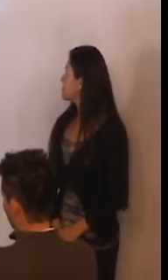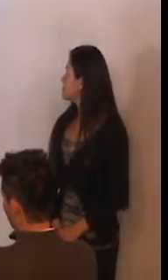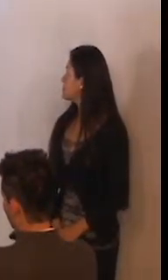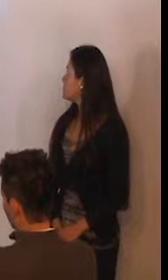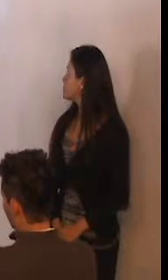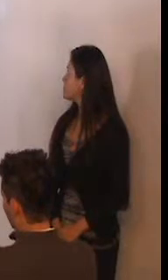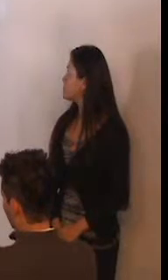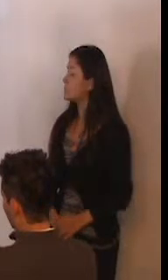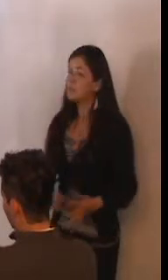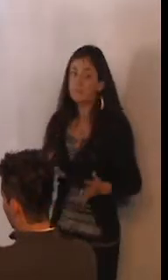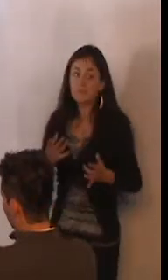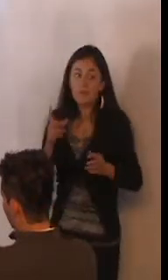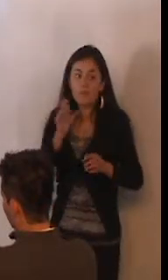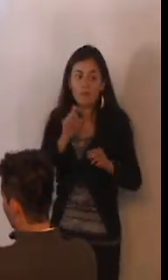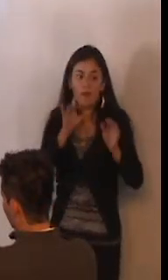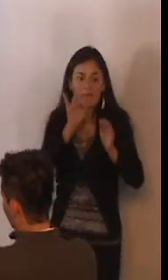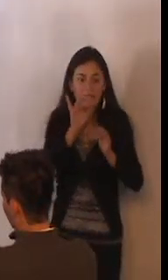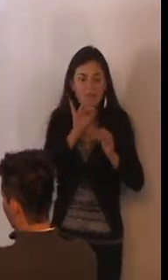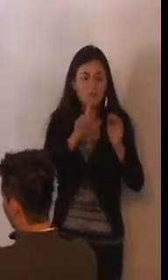Esperaríamos que apareciera un video.